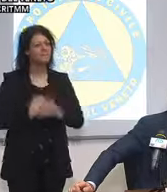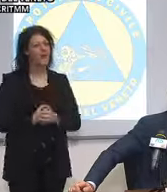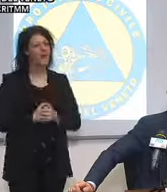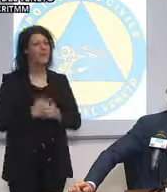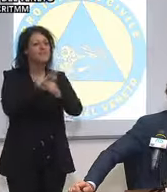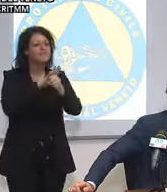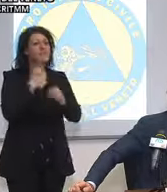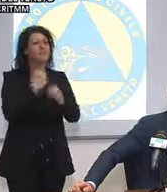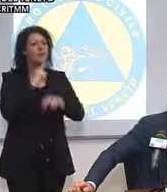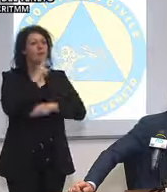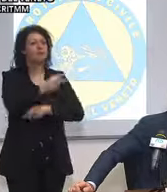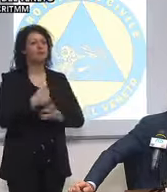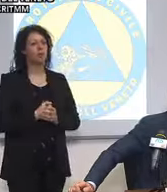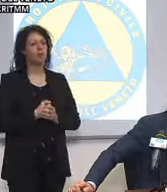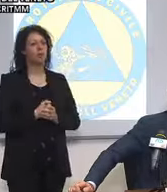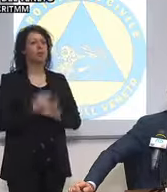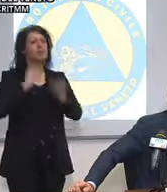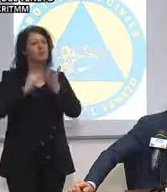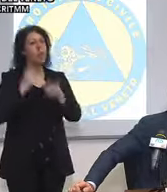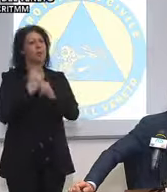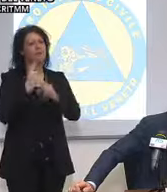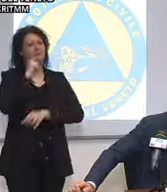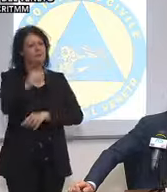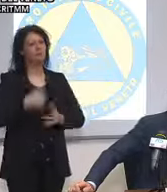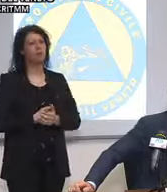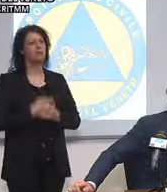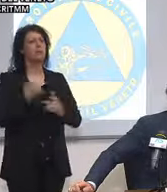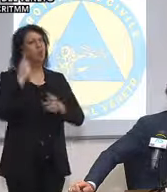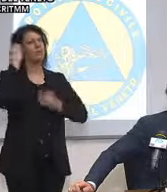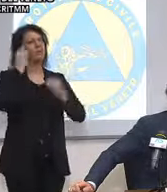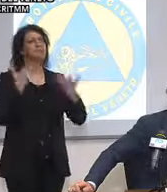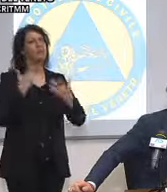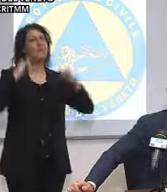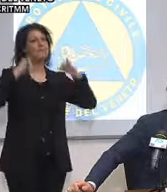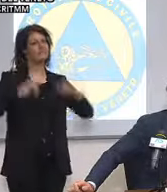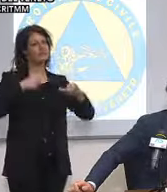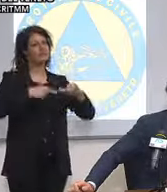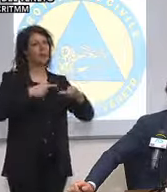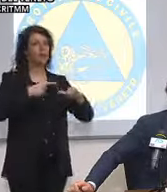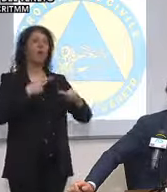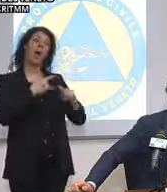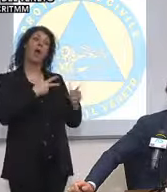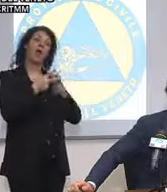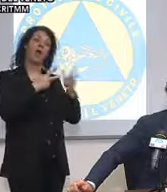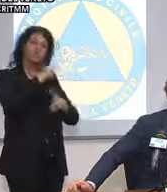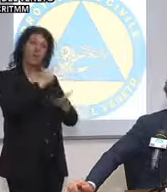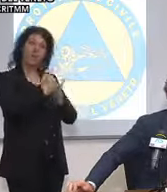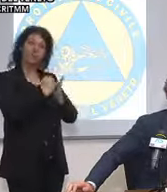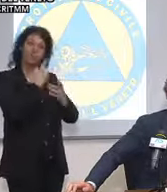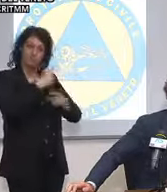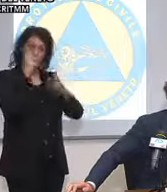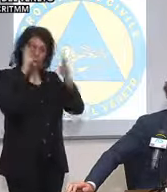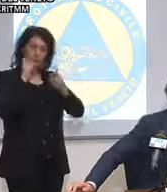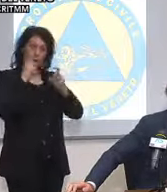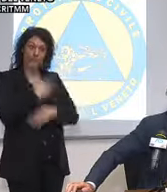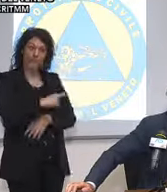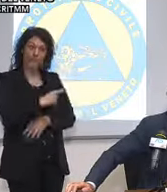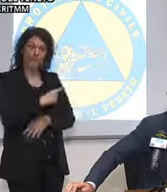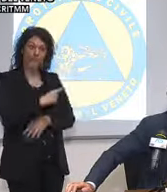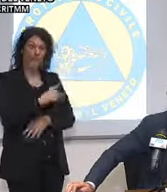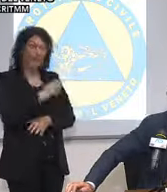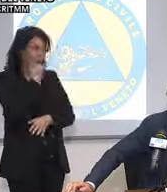non preoccuparsi del cartone di pizza perché Zaia ha autorizzato di andare a comprarsi da mangiare. Scusatemi, non sono